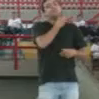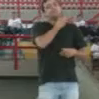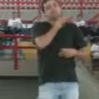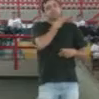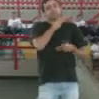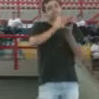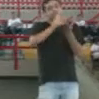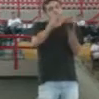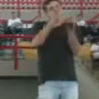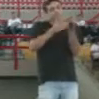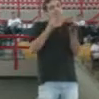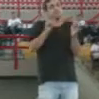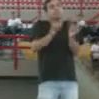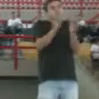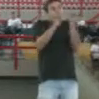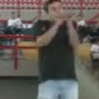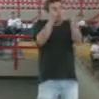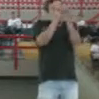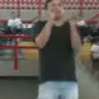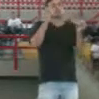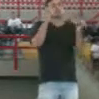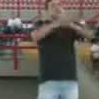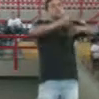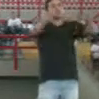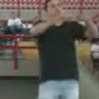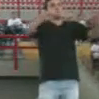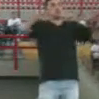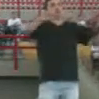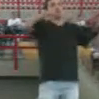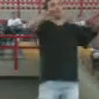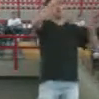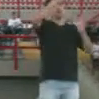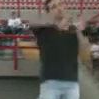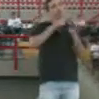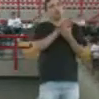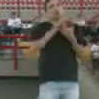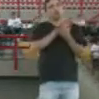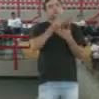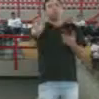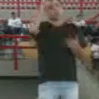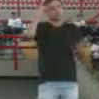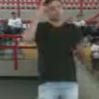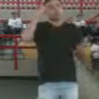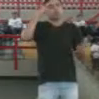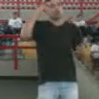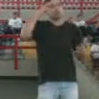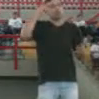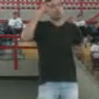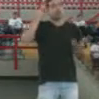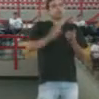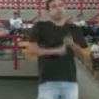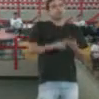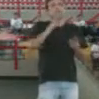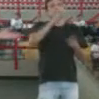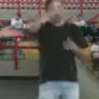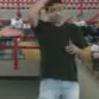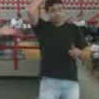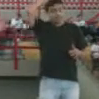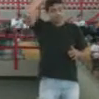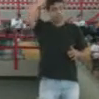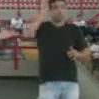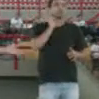sem fim, é a besteira e todo mundo lê. Claro que deve ter aí um monte de fãs do Edward, deve